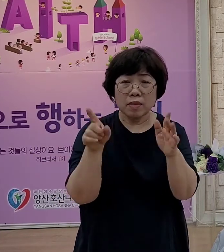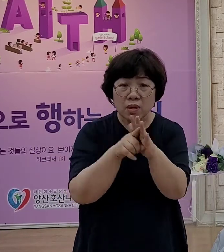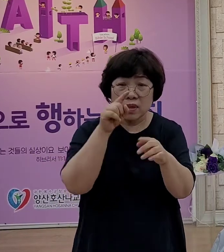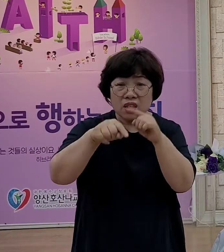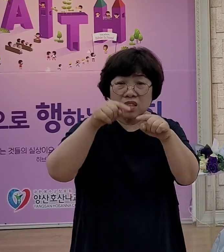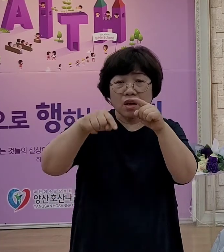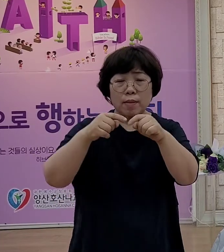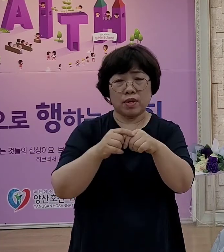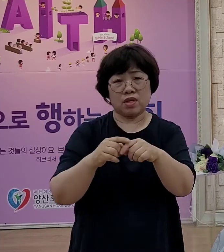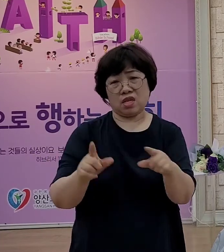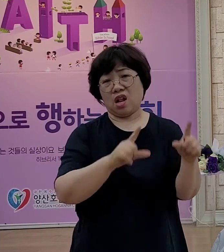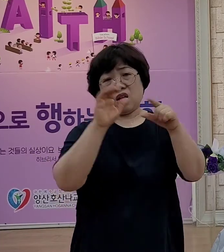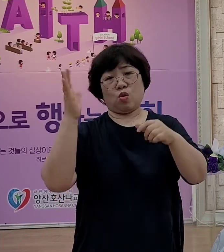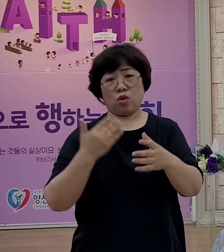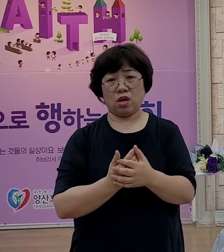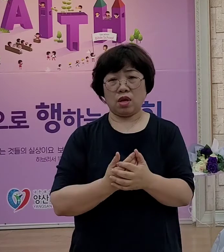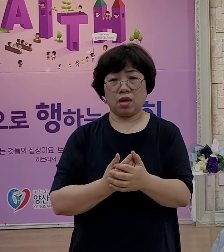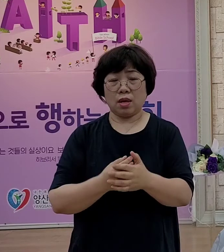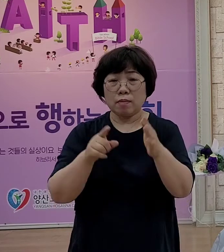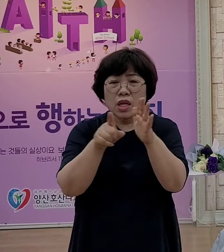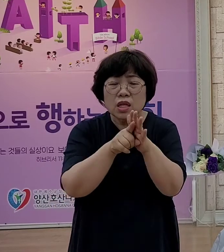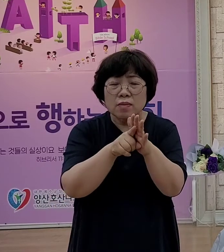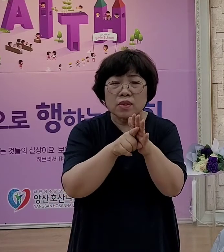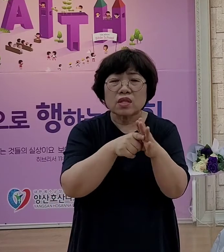뭔가 체험한 사람이에요.